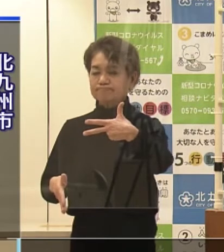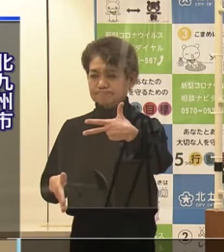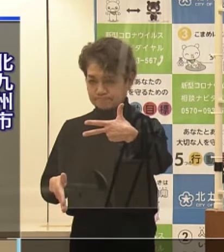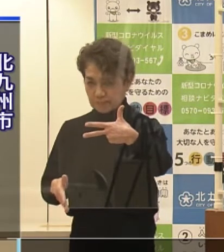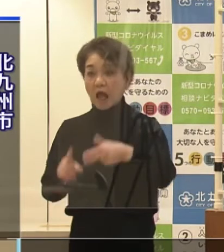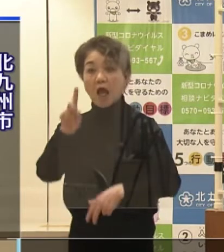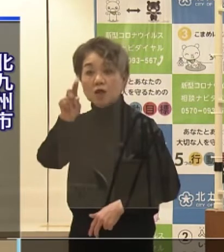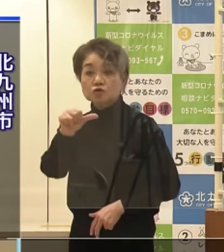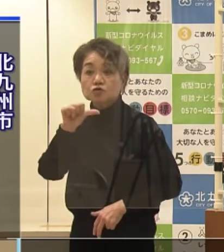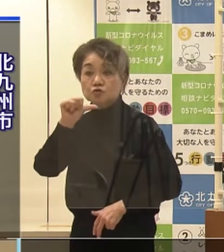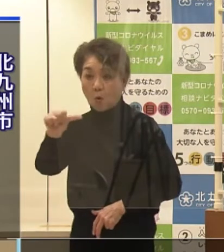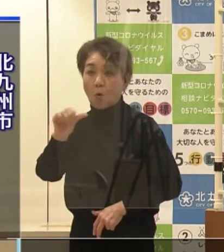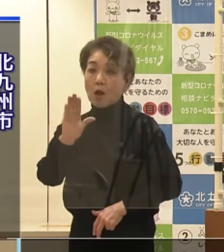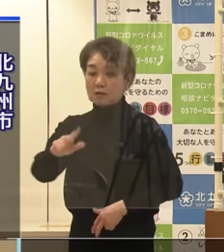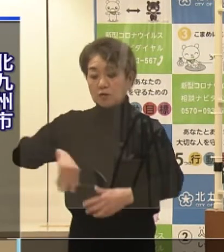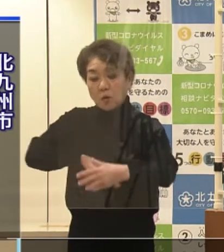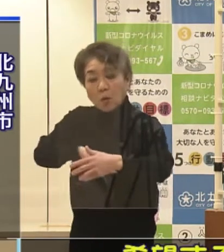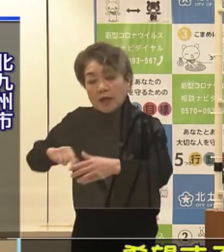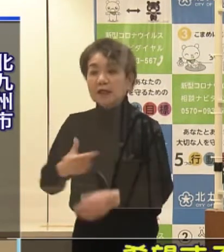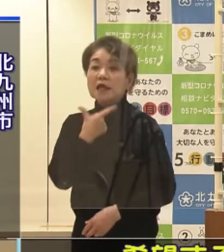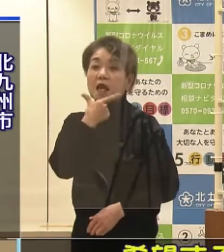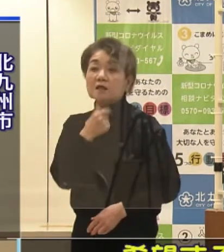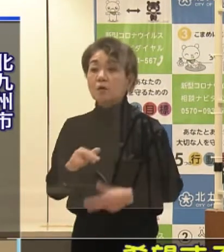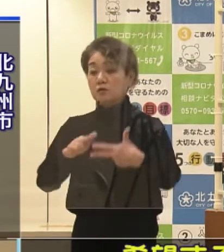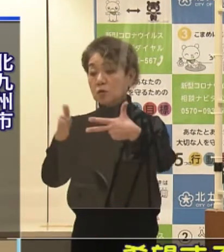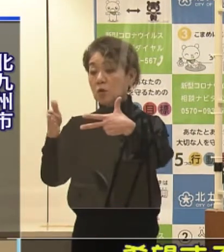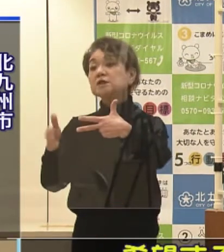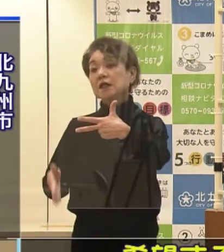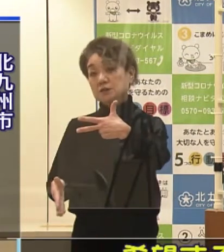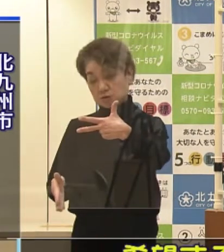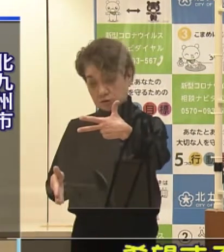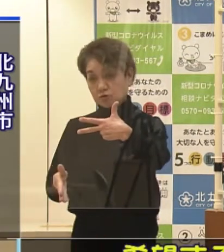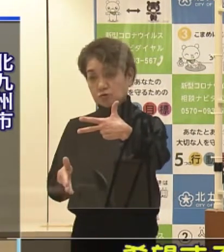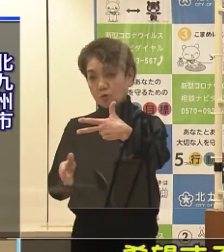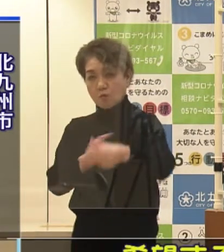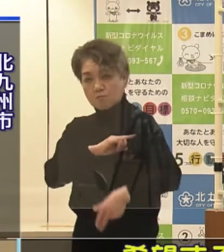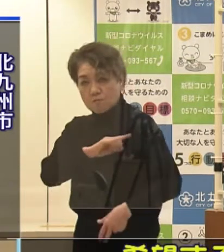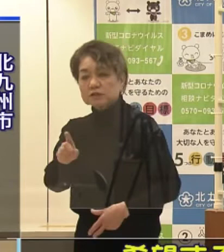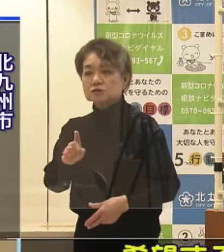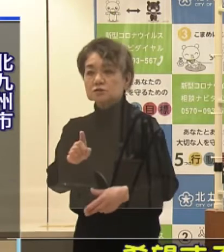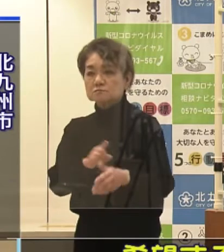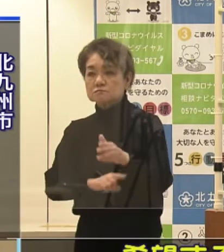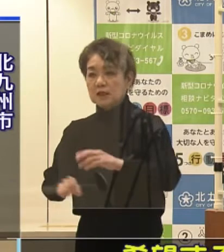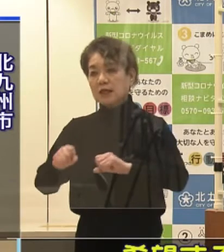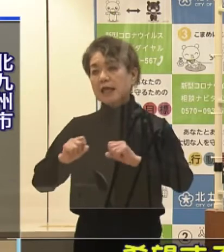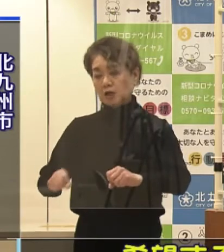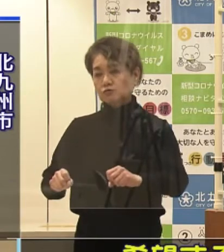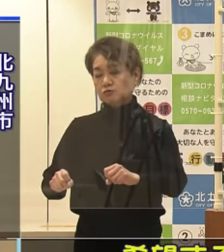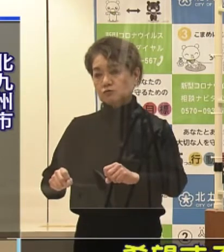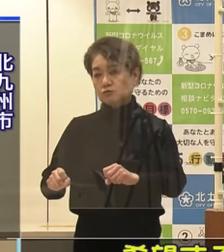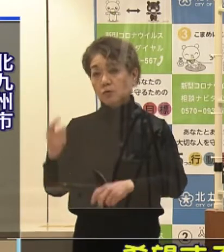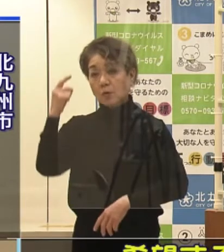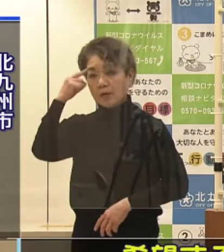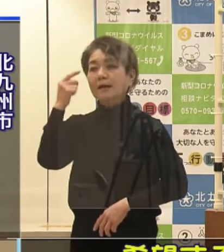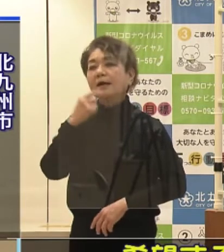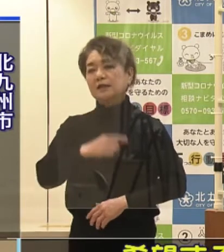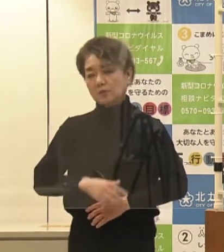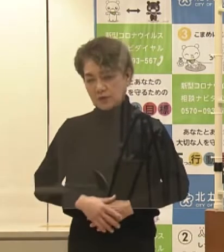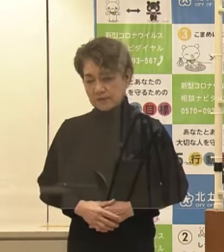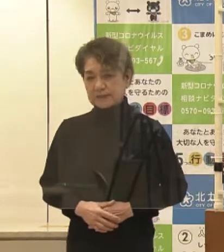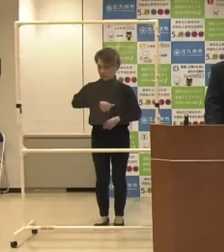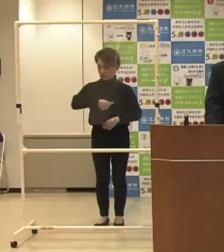15の施設ありますがその中で希望する施設を専攻してpcr 検査を行いたいと考えており